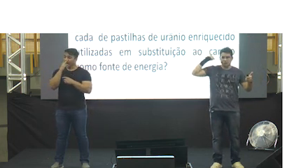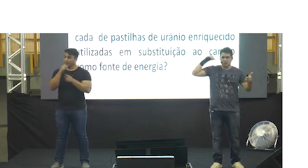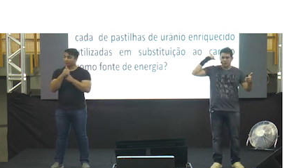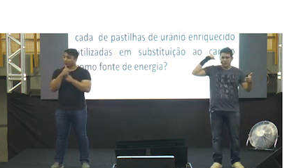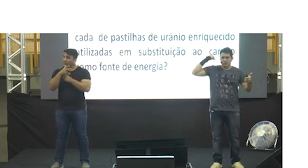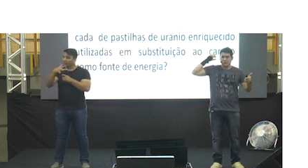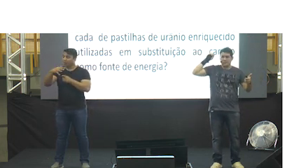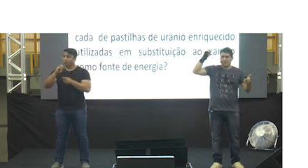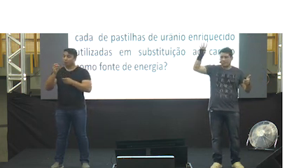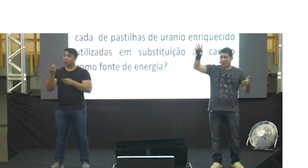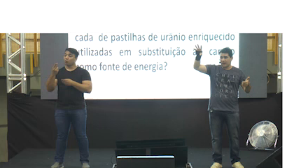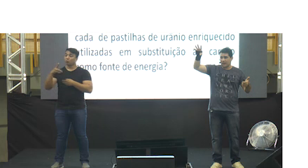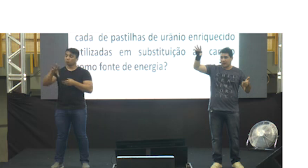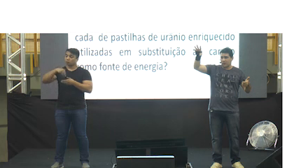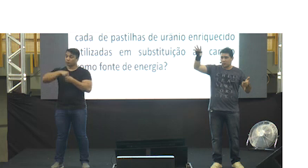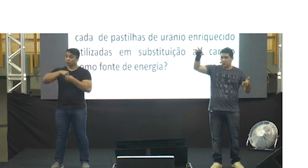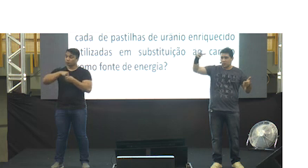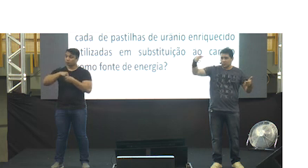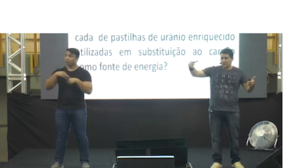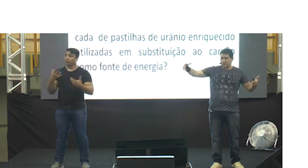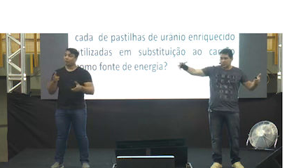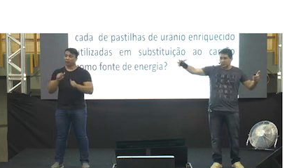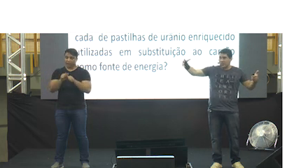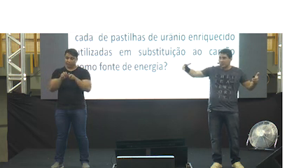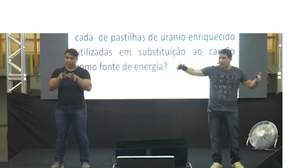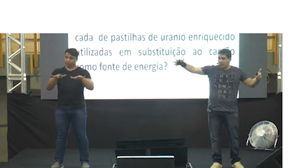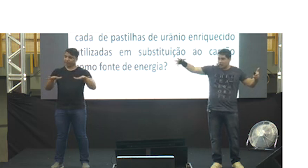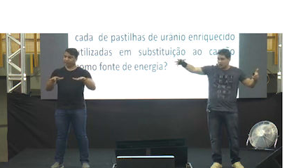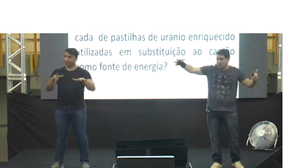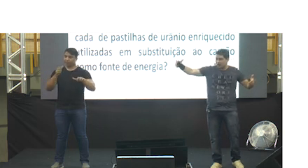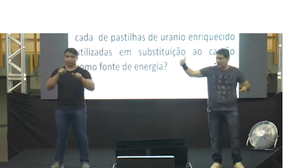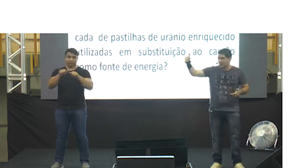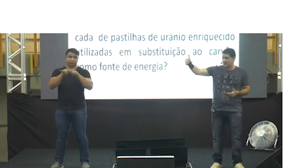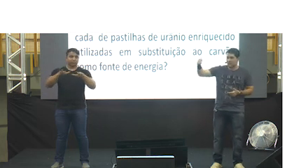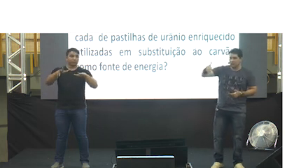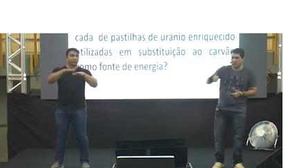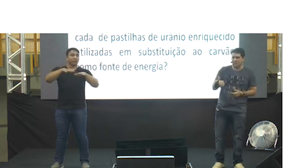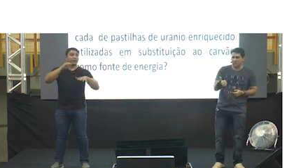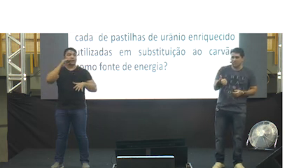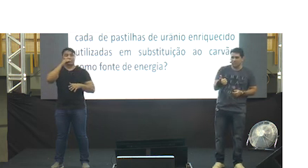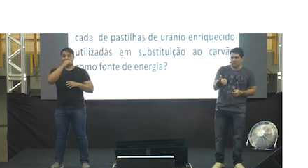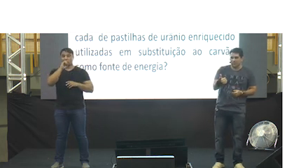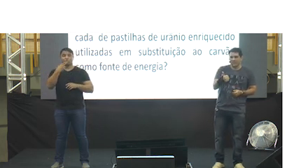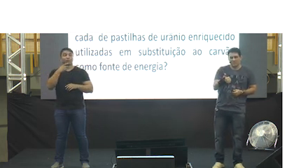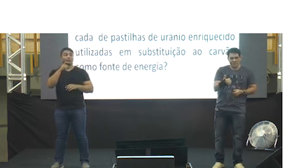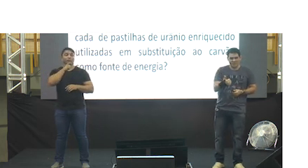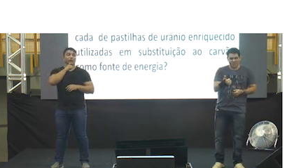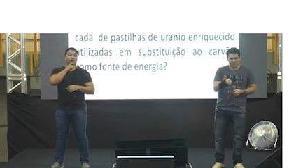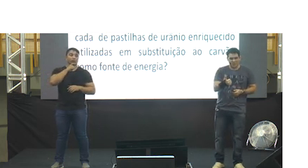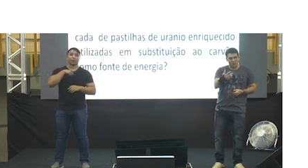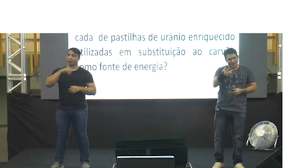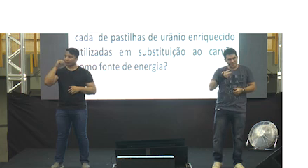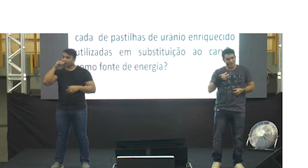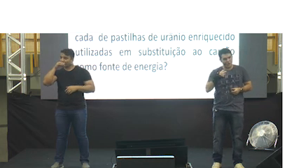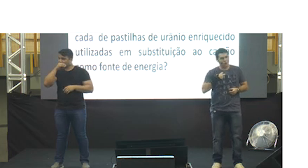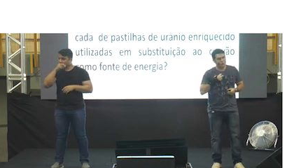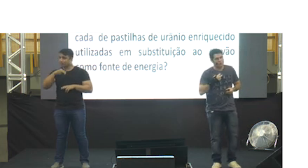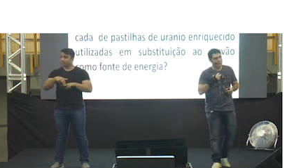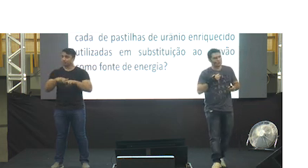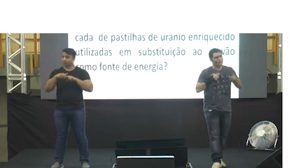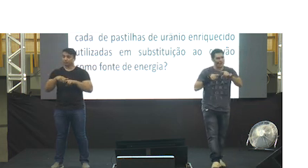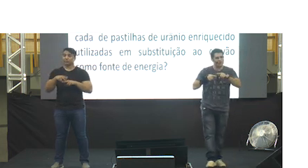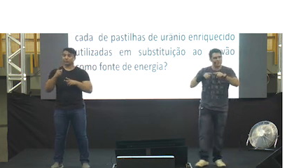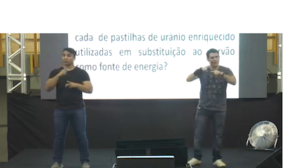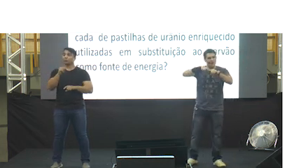calor? Se libera, o ambiente vai ficar mais quente ou mais frio? Mais quente. Então é esse calor que